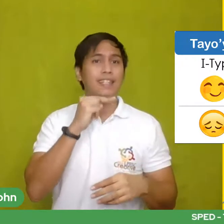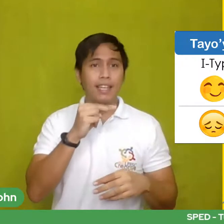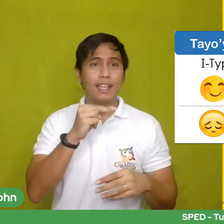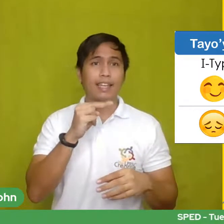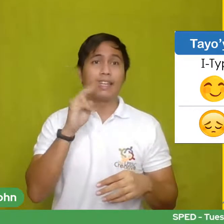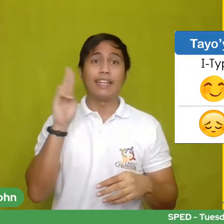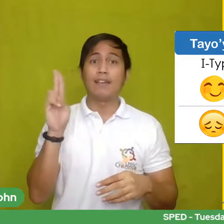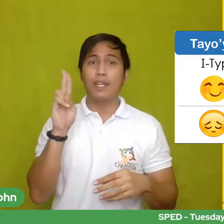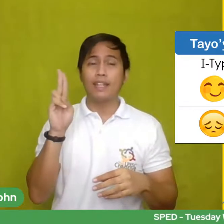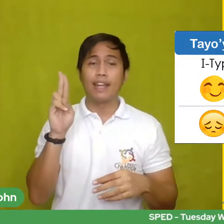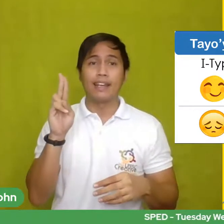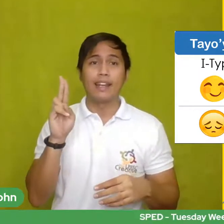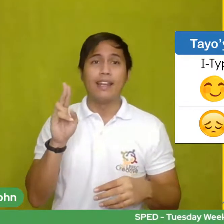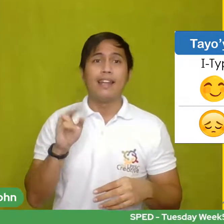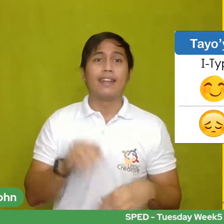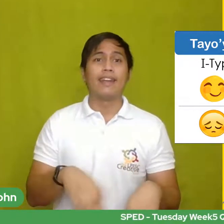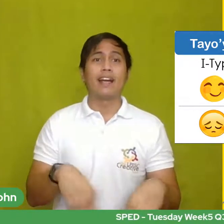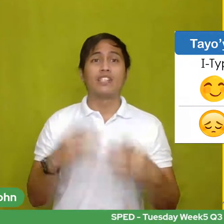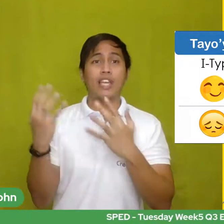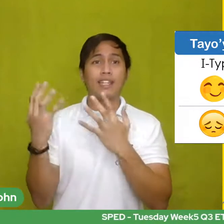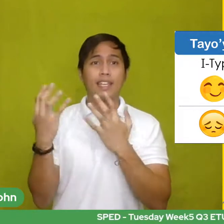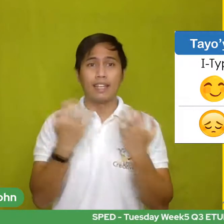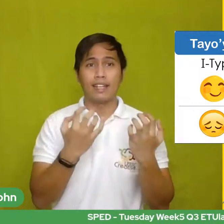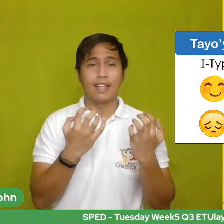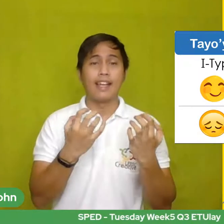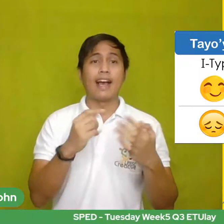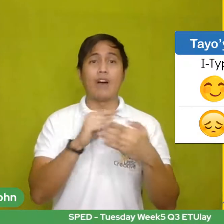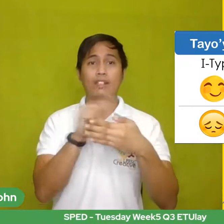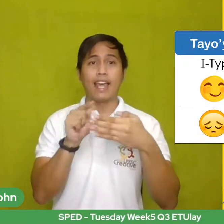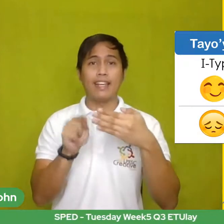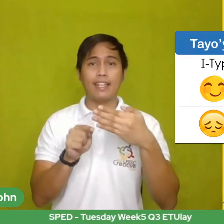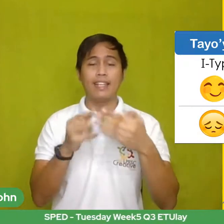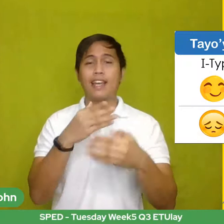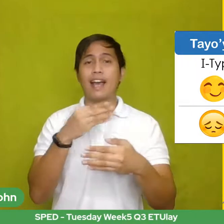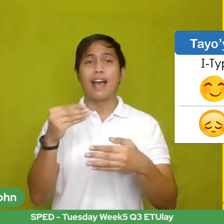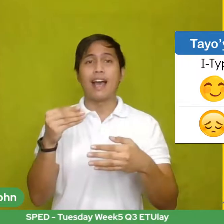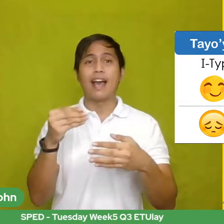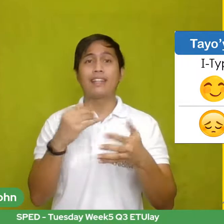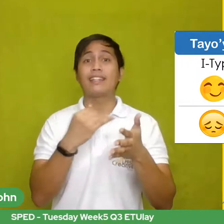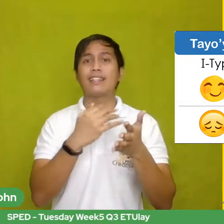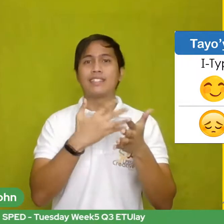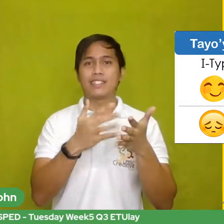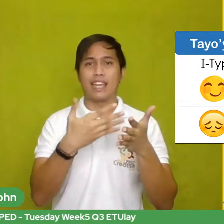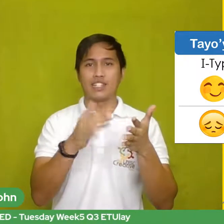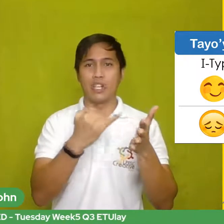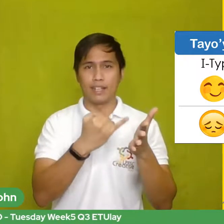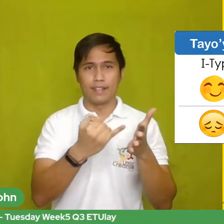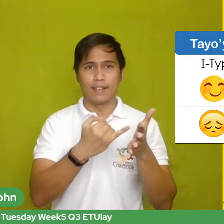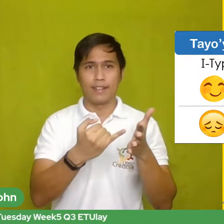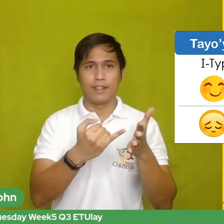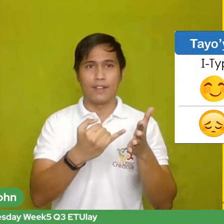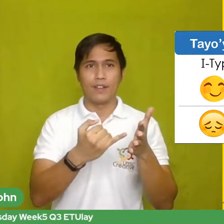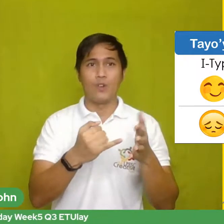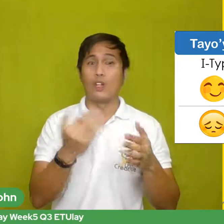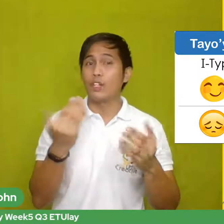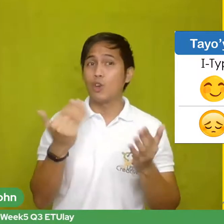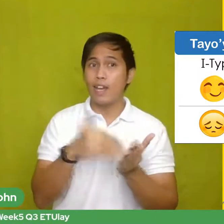hindi ginamitan ng shading, outlining, at sketching. Lutin ko ulit,